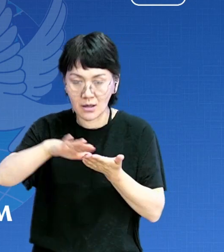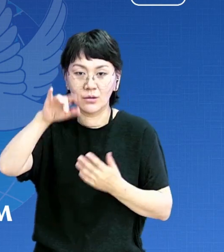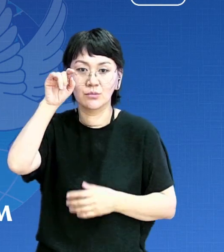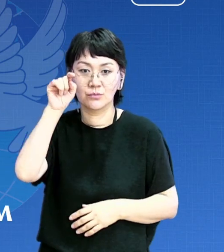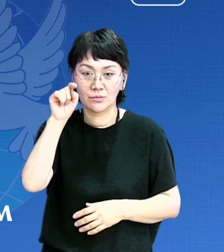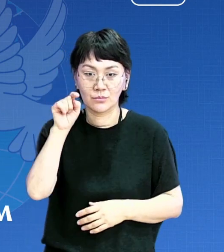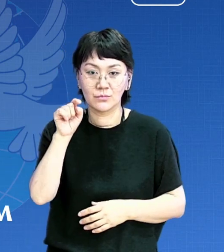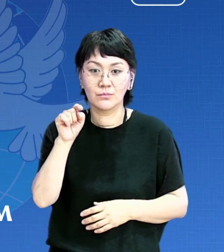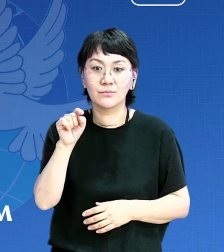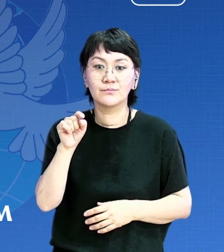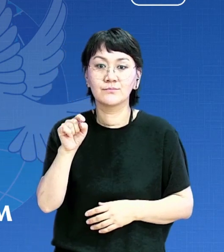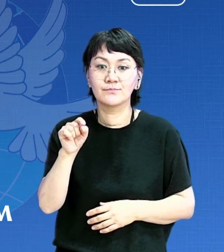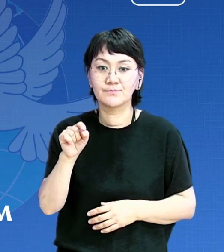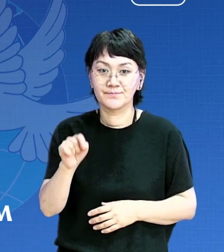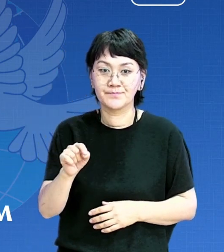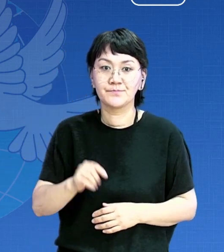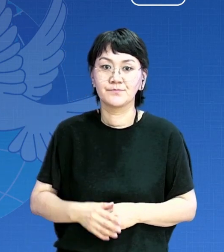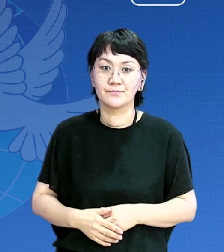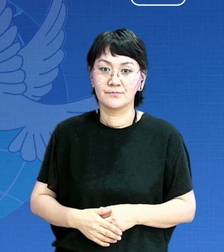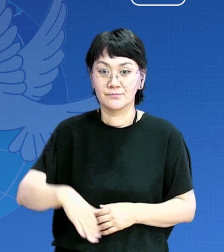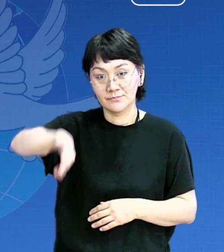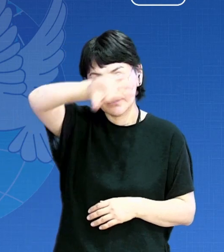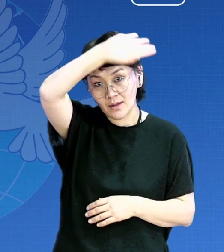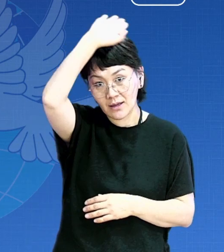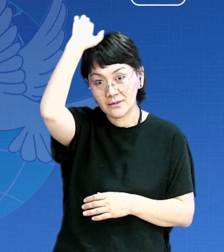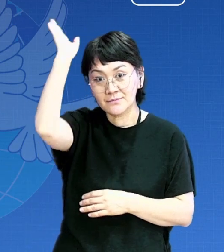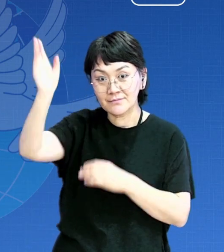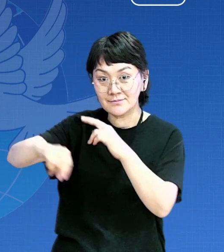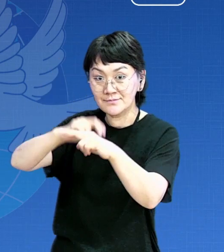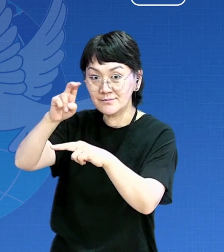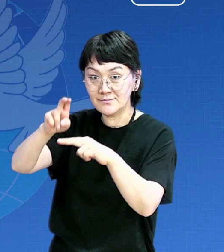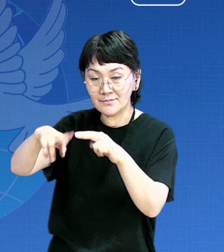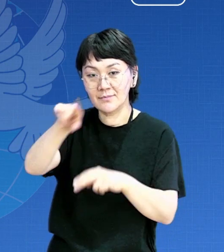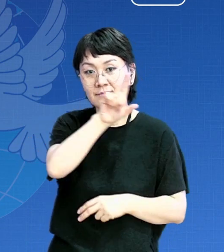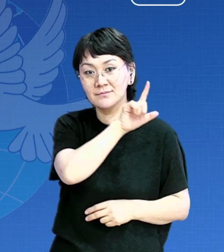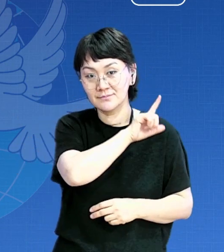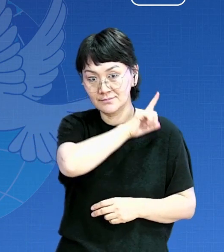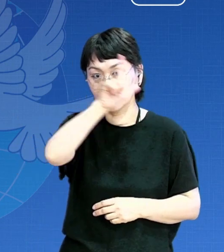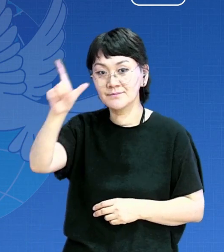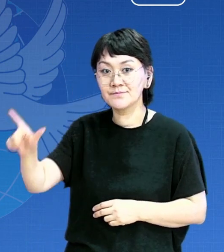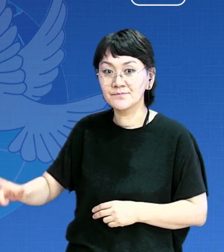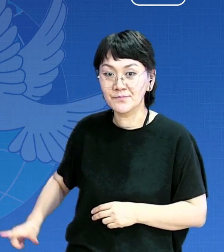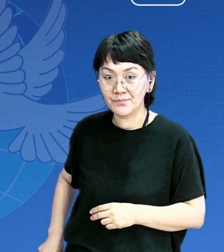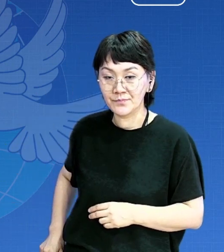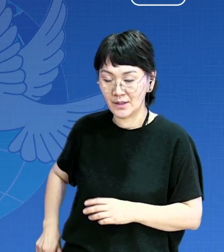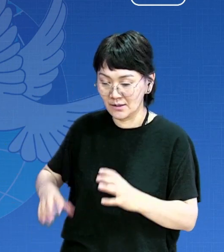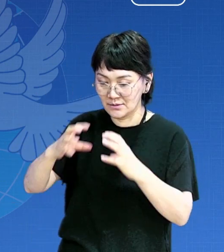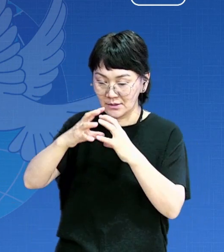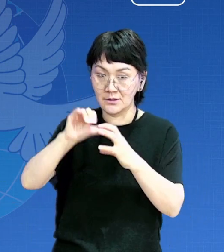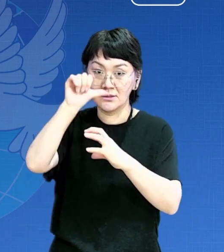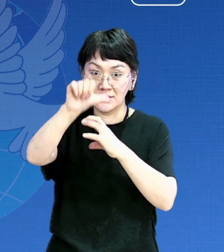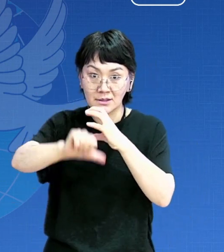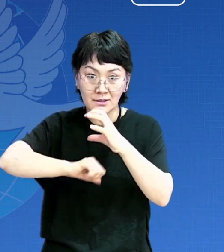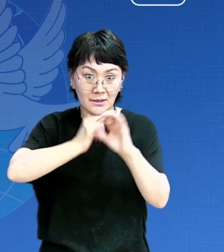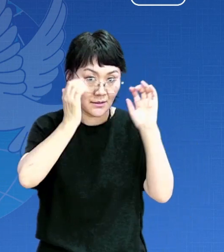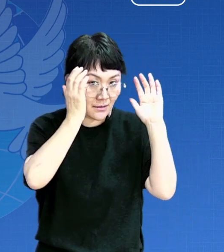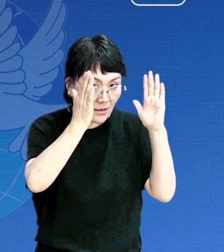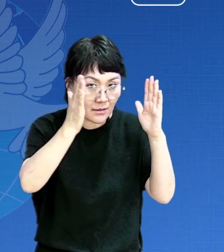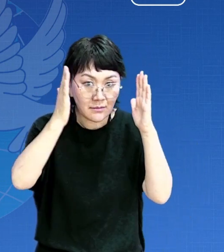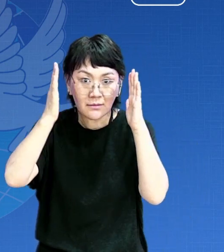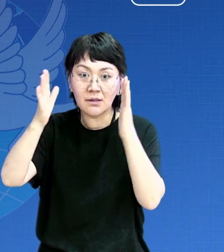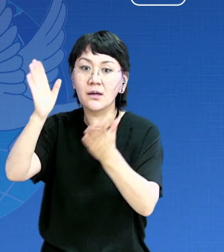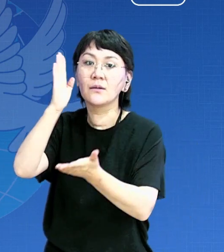эрүн эрүн юм. Тэнгэр залрагч их эзэн, дэлхийн